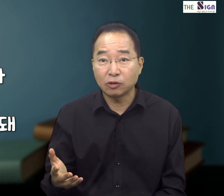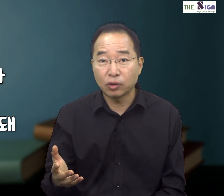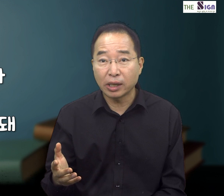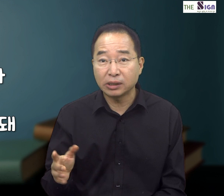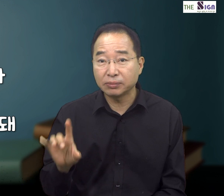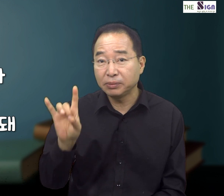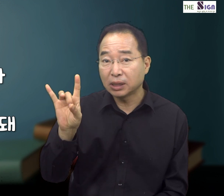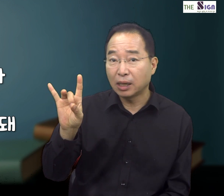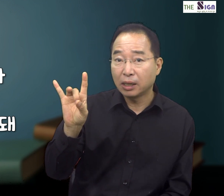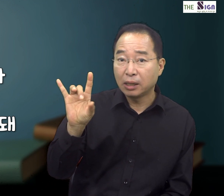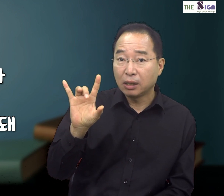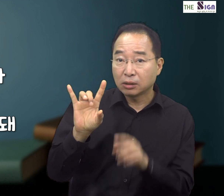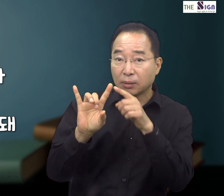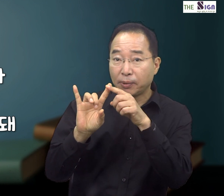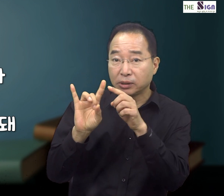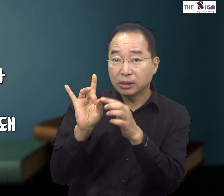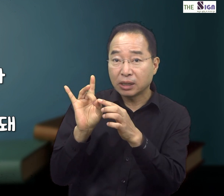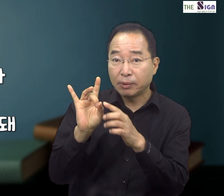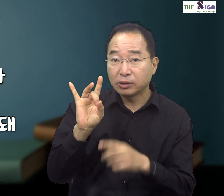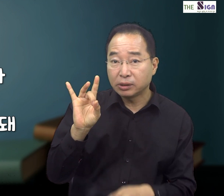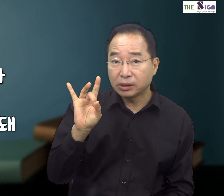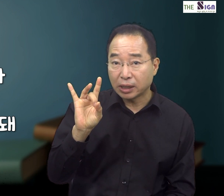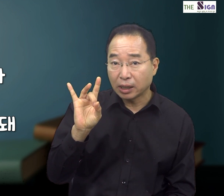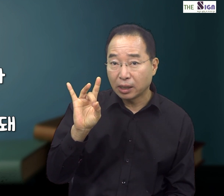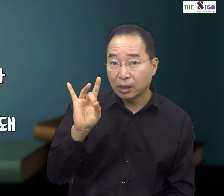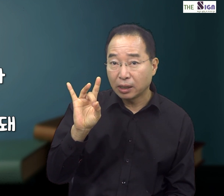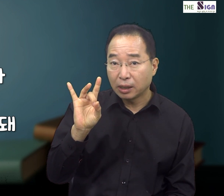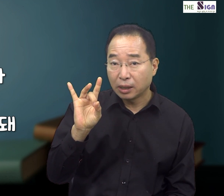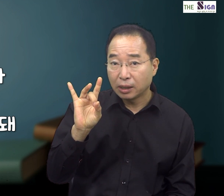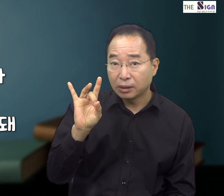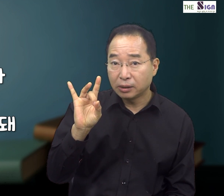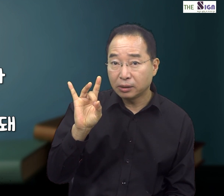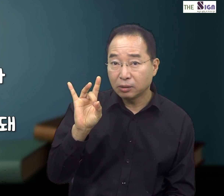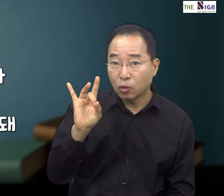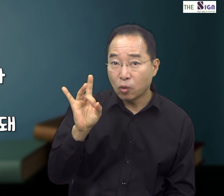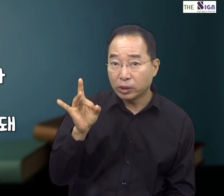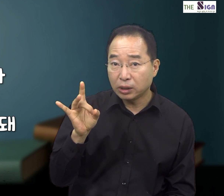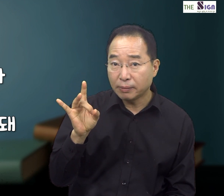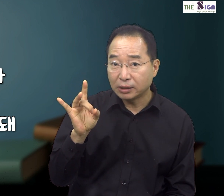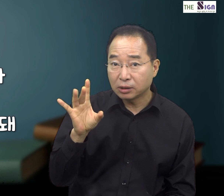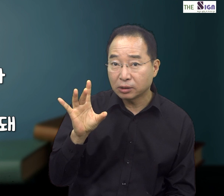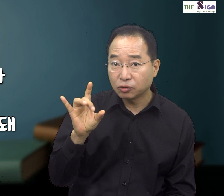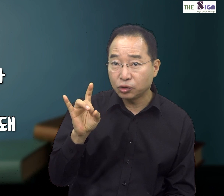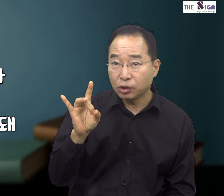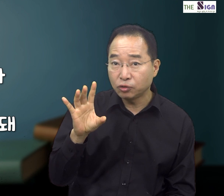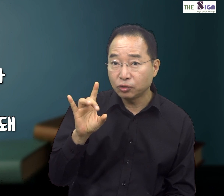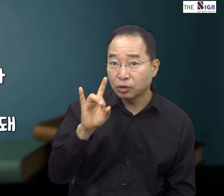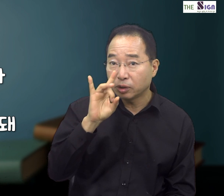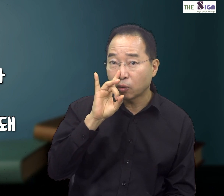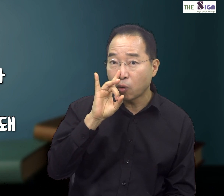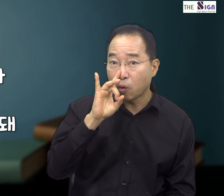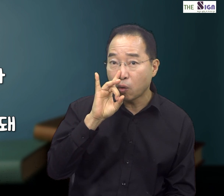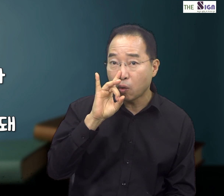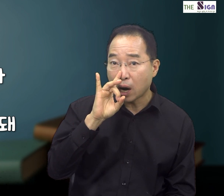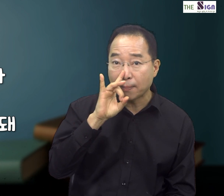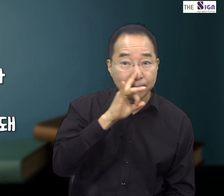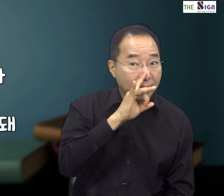수화가 있습니다. 첫 번째와 세 번째를 고리를 만들어서 튀겨주는 거예요. 코